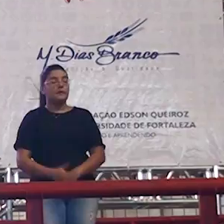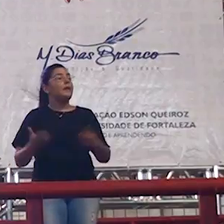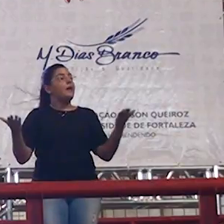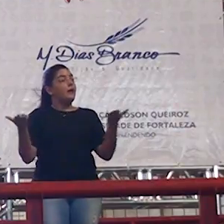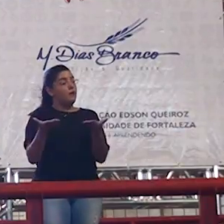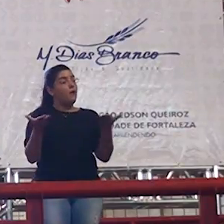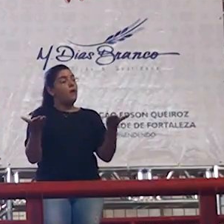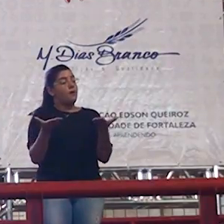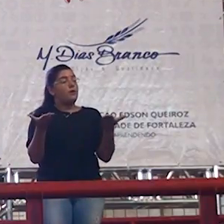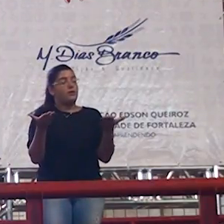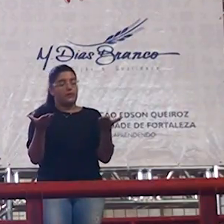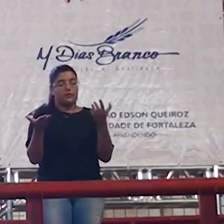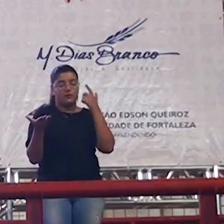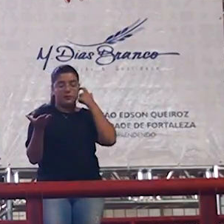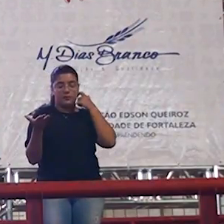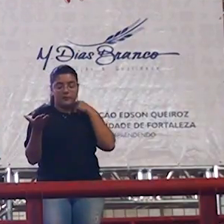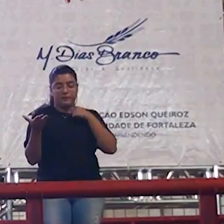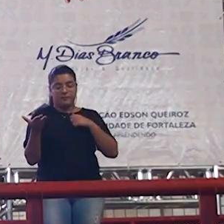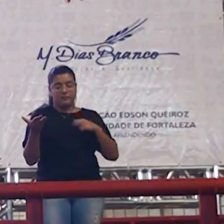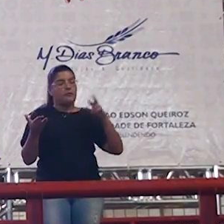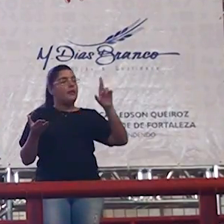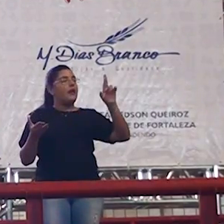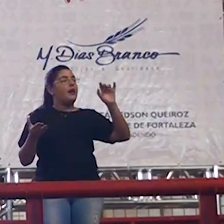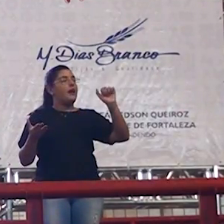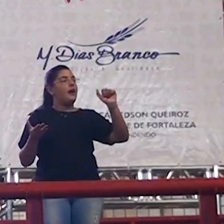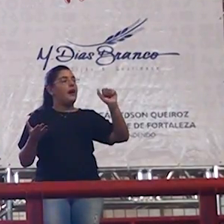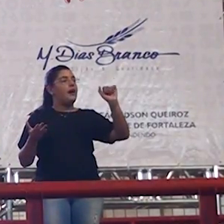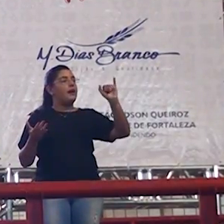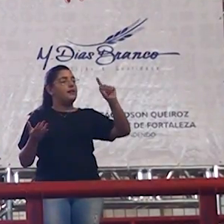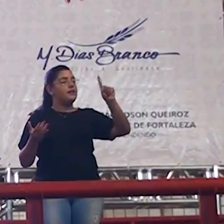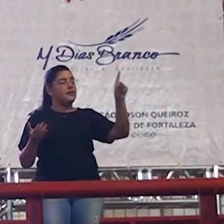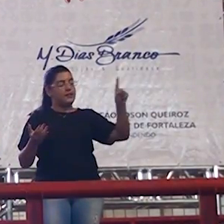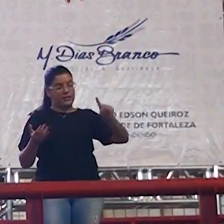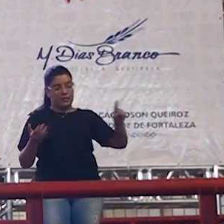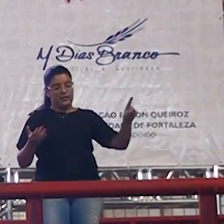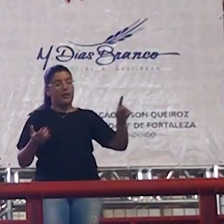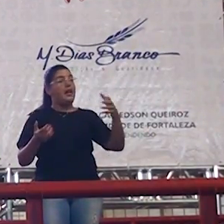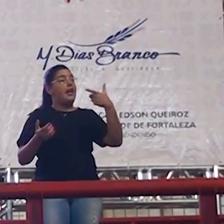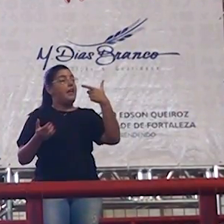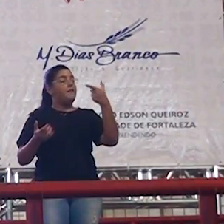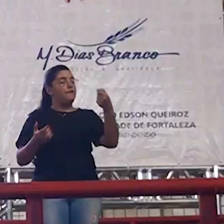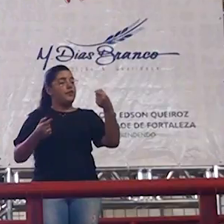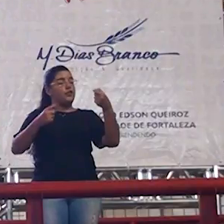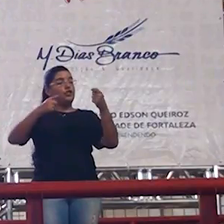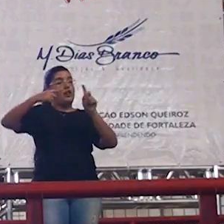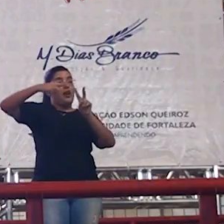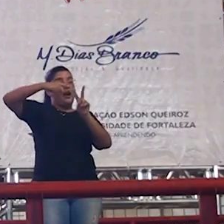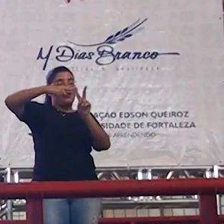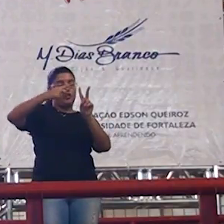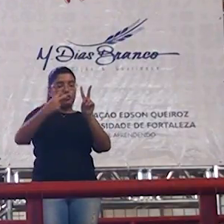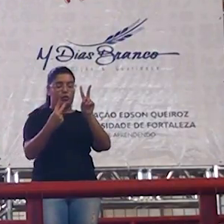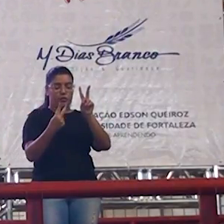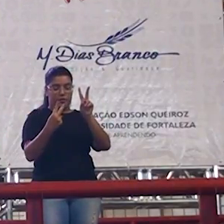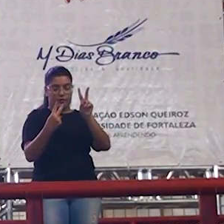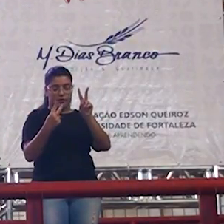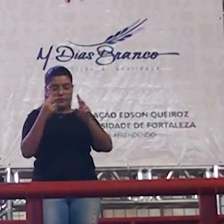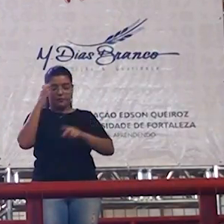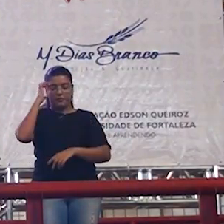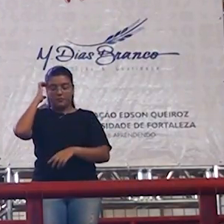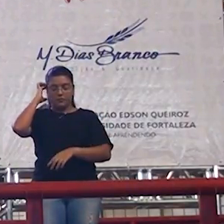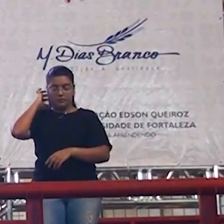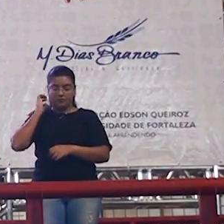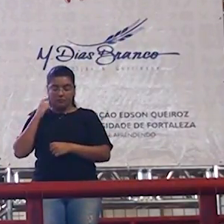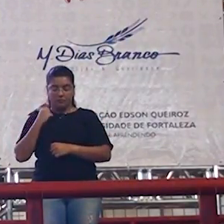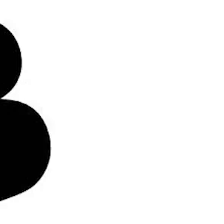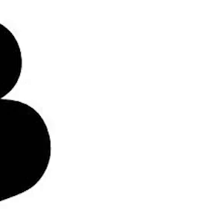utilizar. Raiz de 800, acabei de dizer que é quem? 20 raiz de 2. Se é 20 raiz de